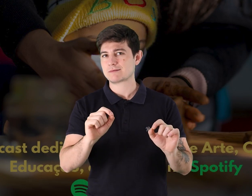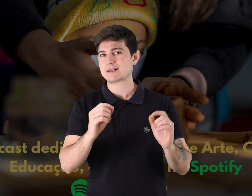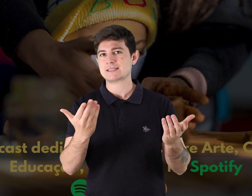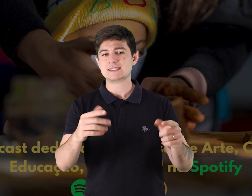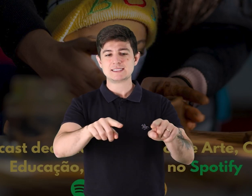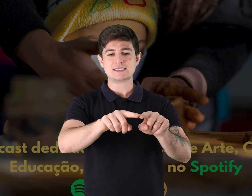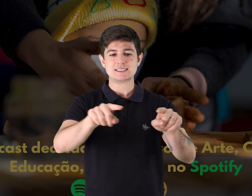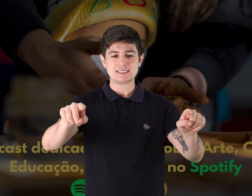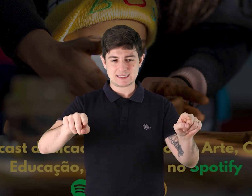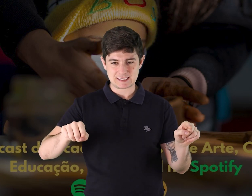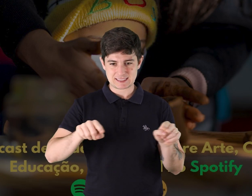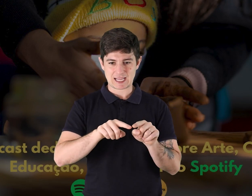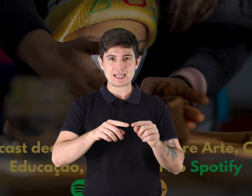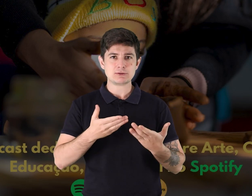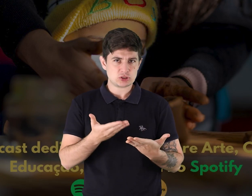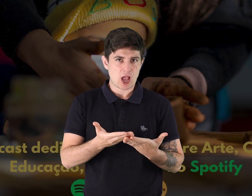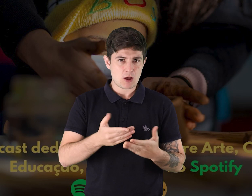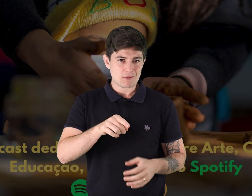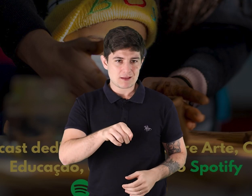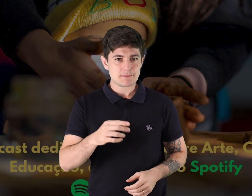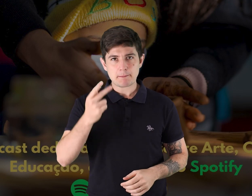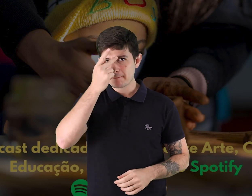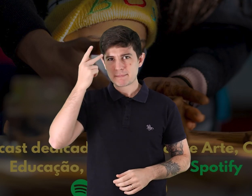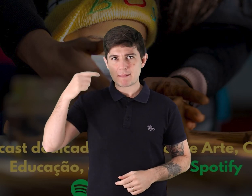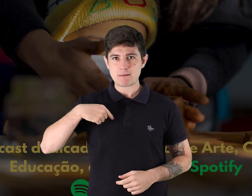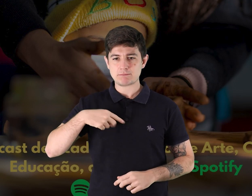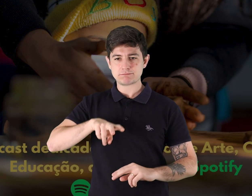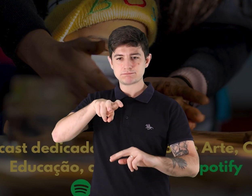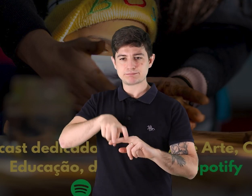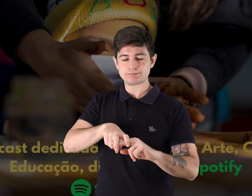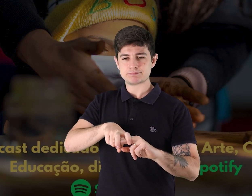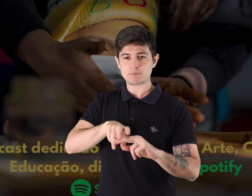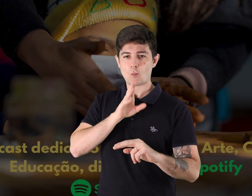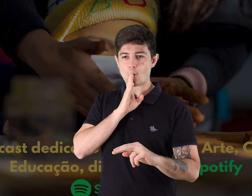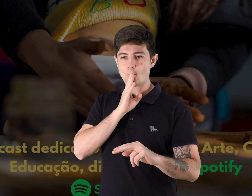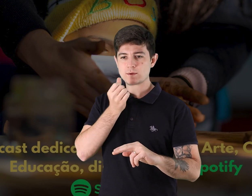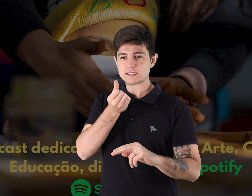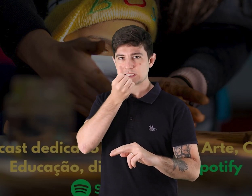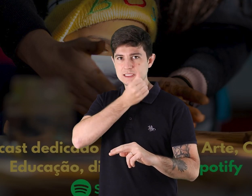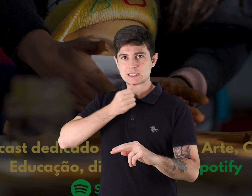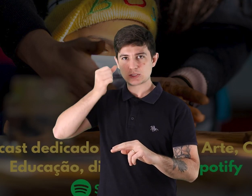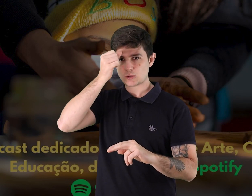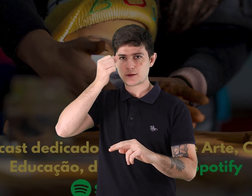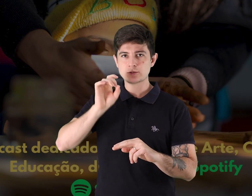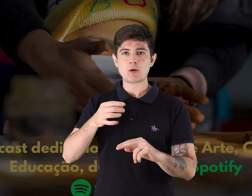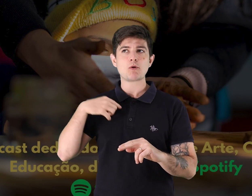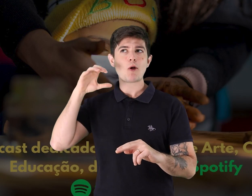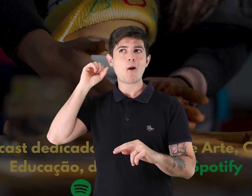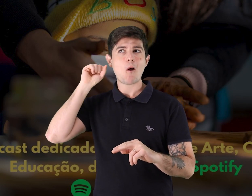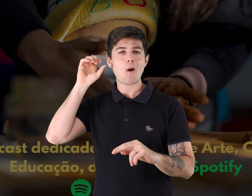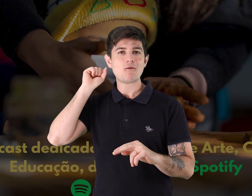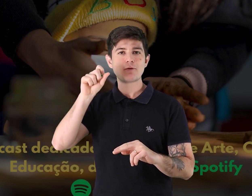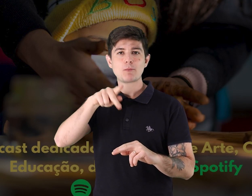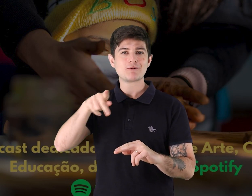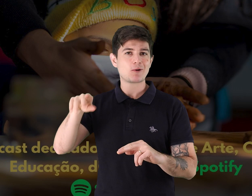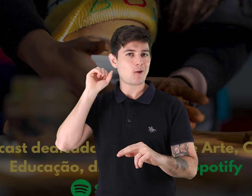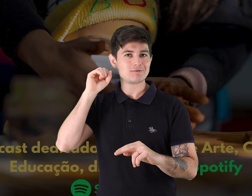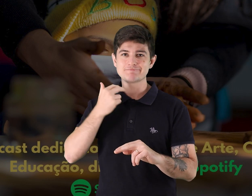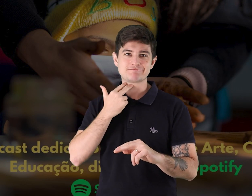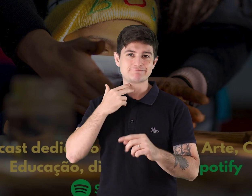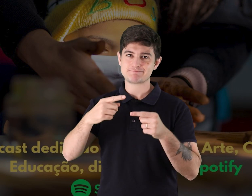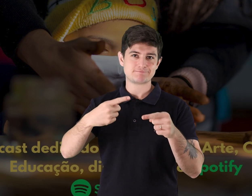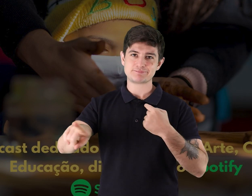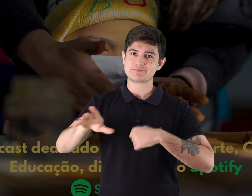já não é mais cabível uma sala de aula onde o aluno permanece 6 horas sentado